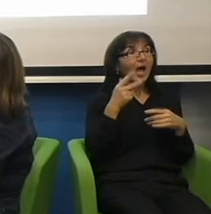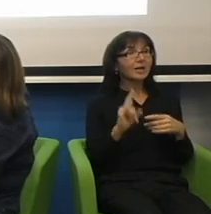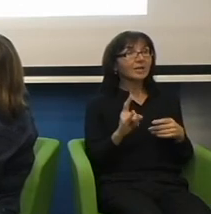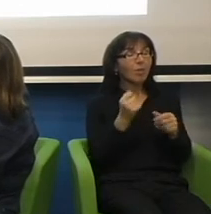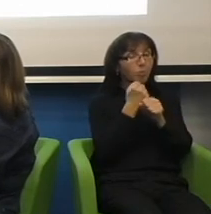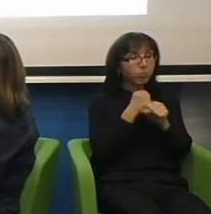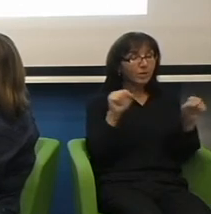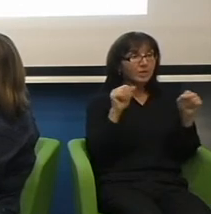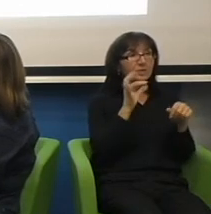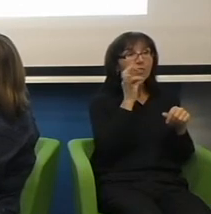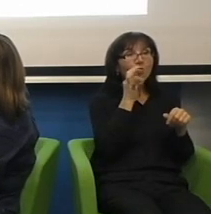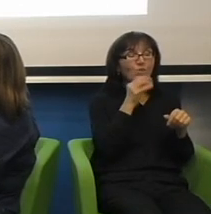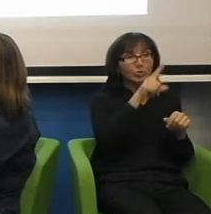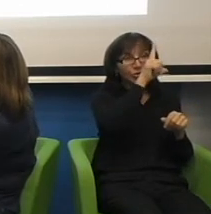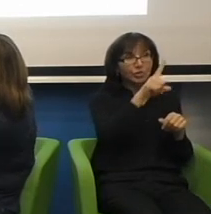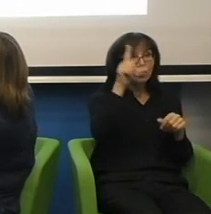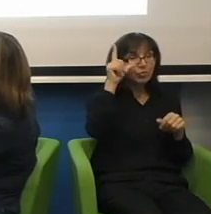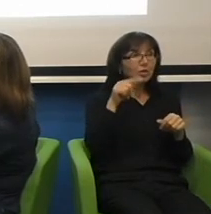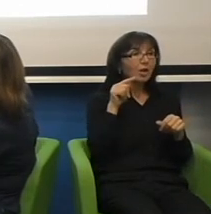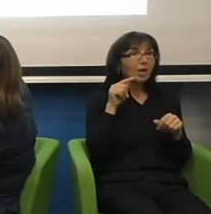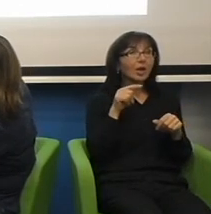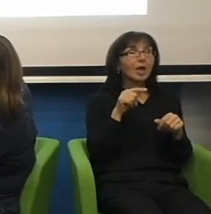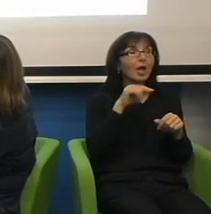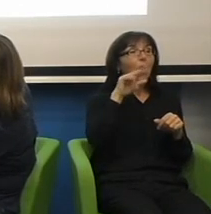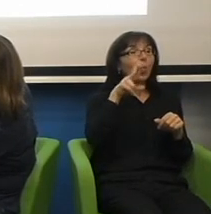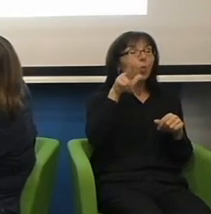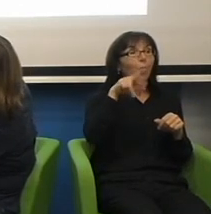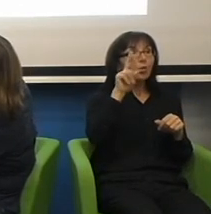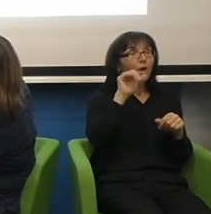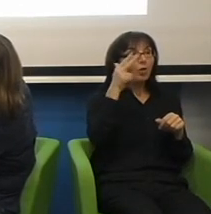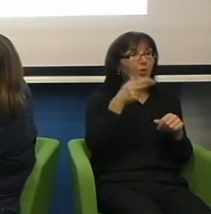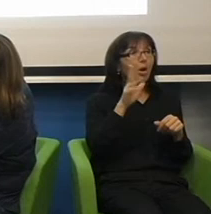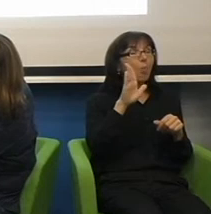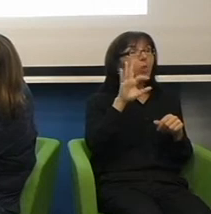Ci młodzi ludzie na zdjęciach to są od tamtej strony Jacek Kuroń, Bogdan